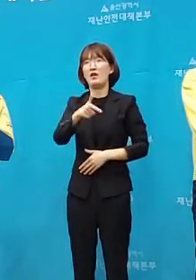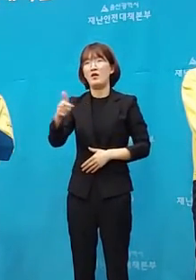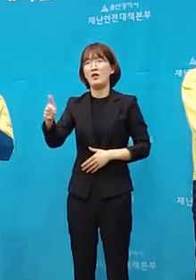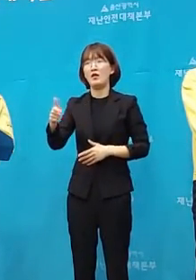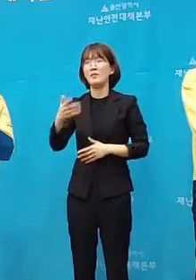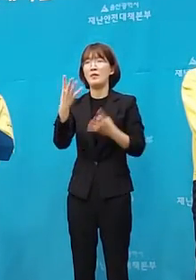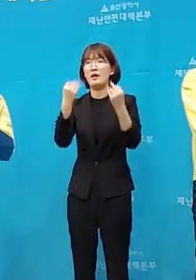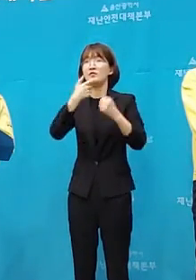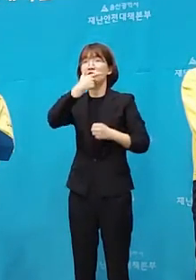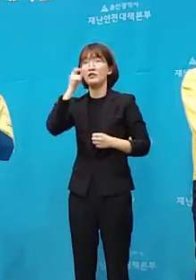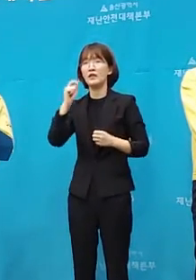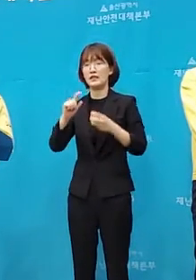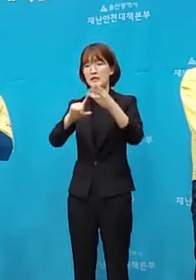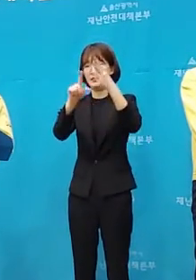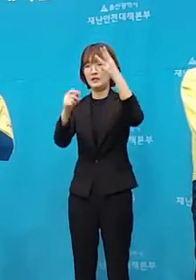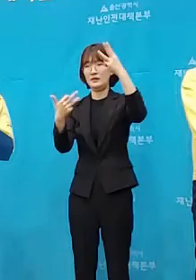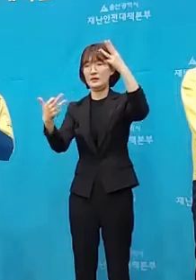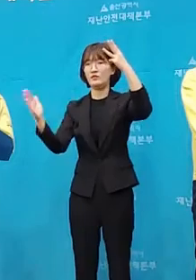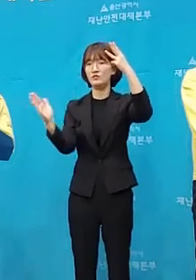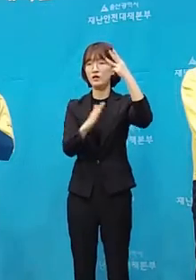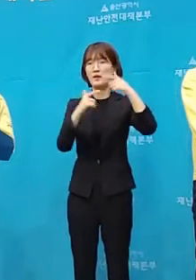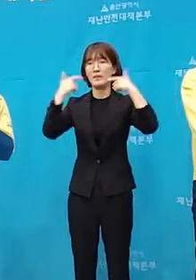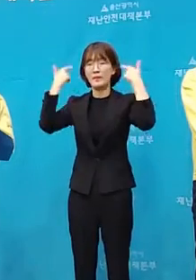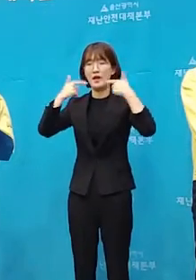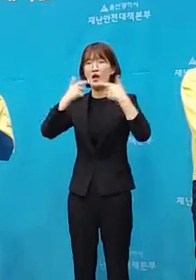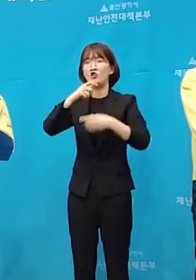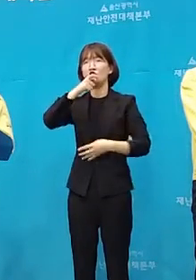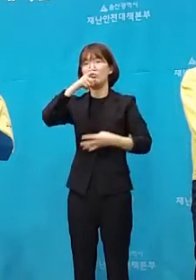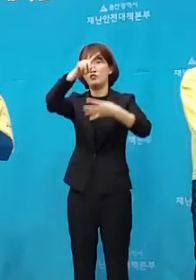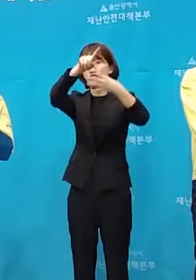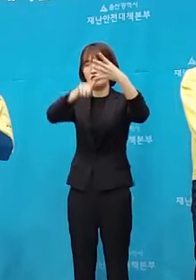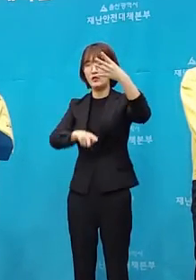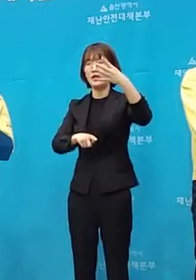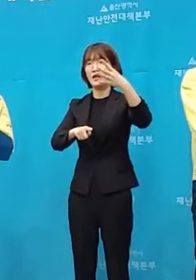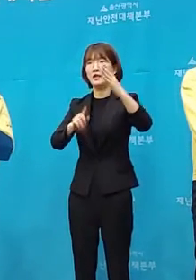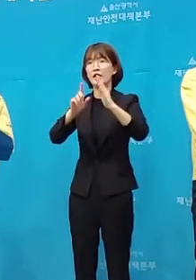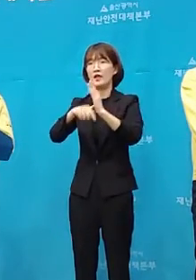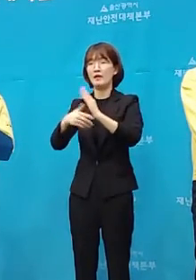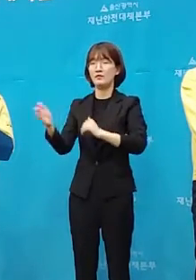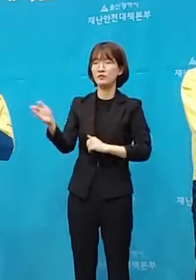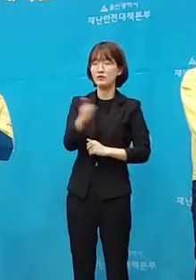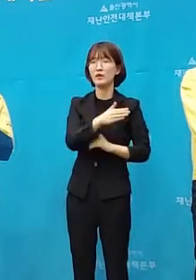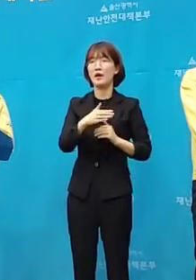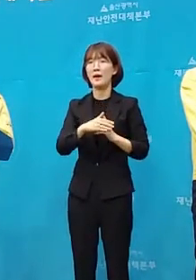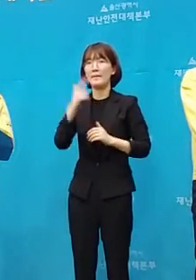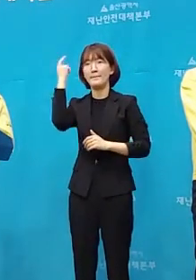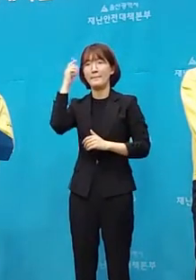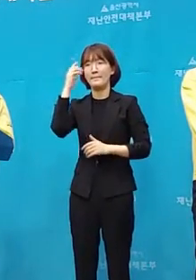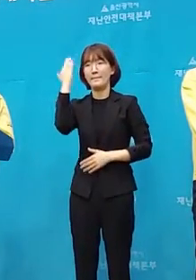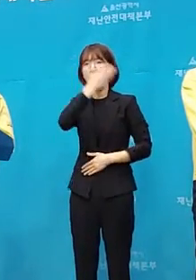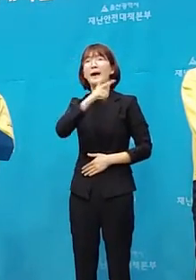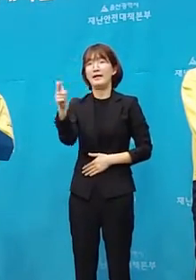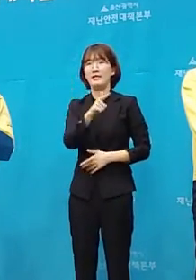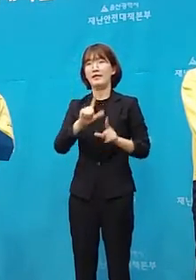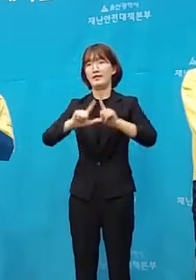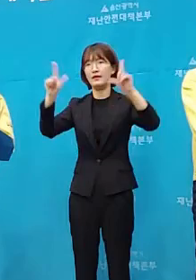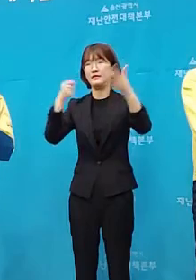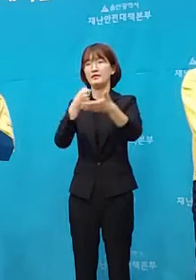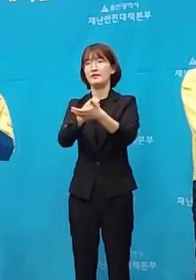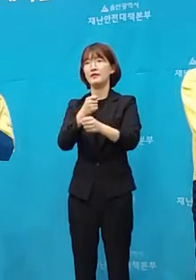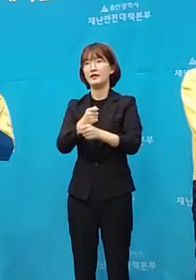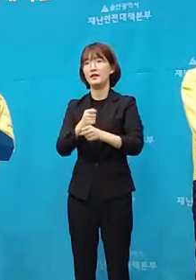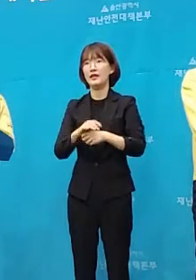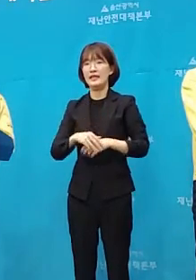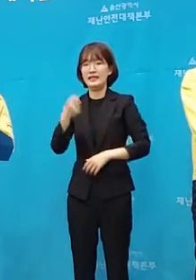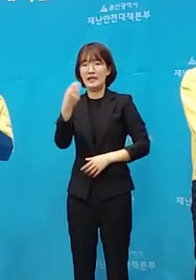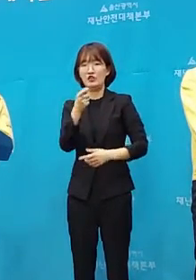그래서 3월 18일부터 매주 수요일은 울산시민 방역을 가로 기준 운영합니다. 평소 자주 접하고